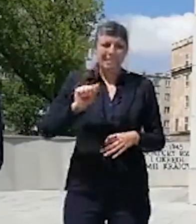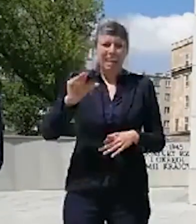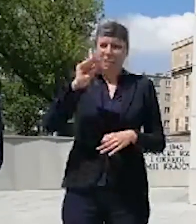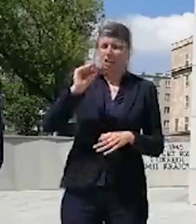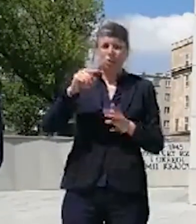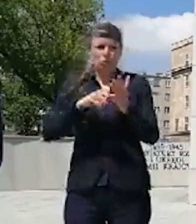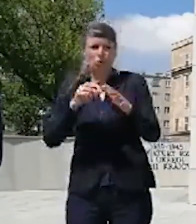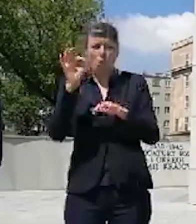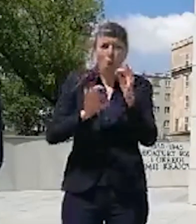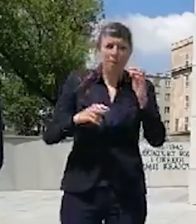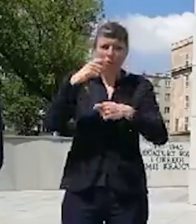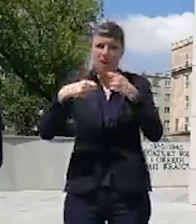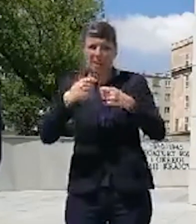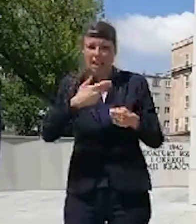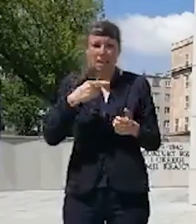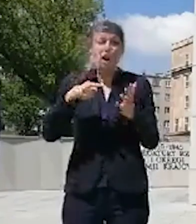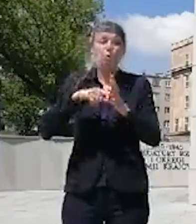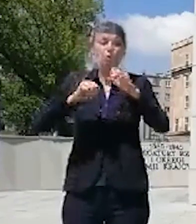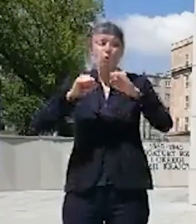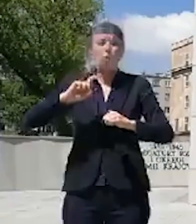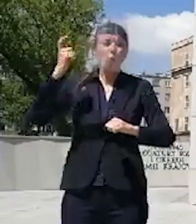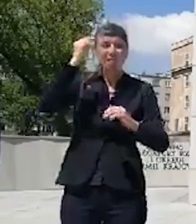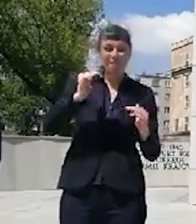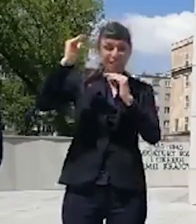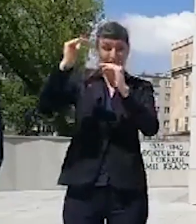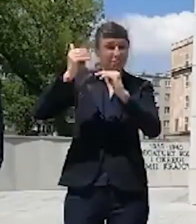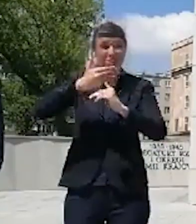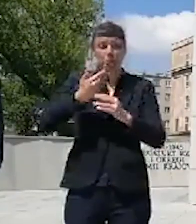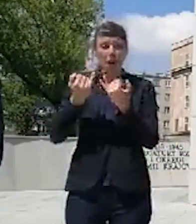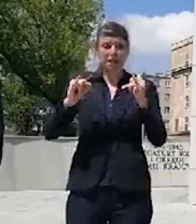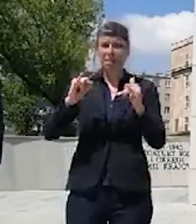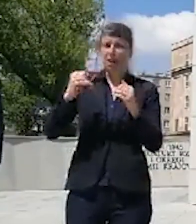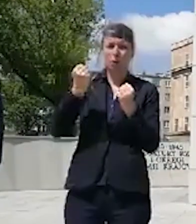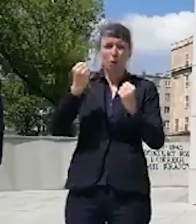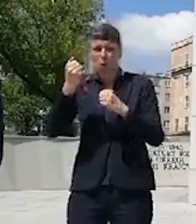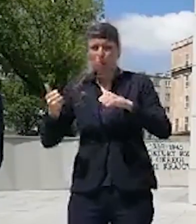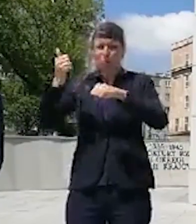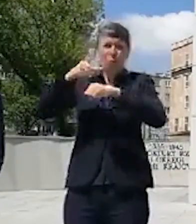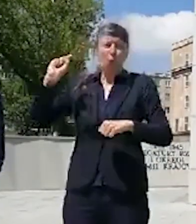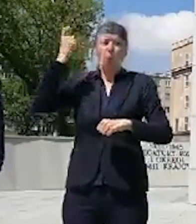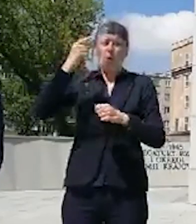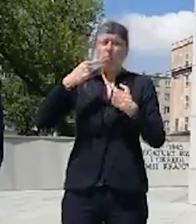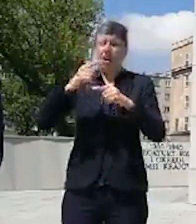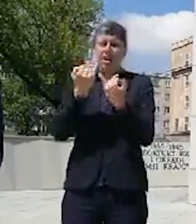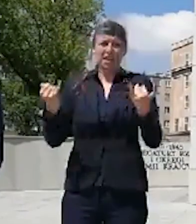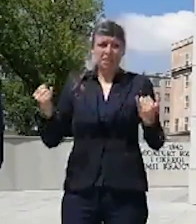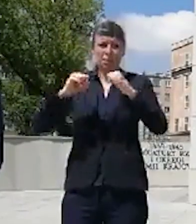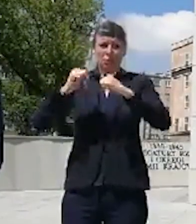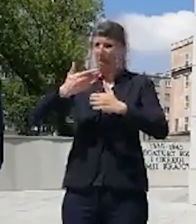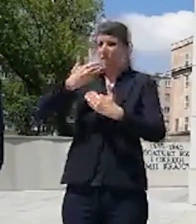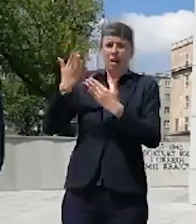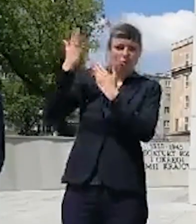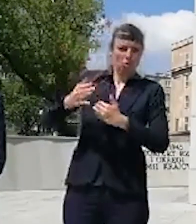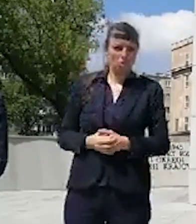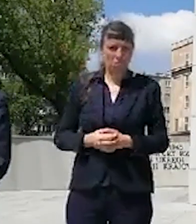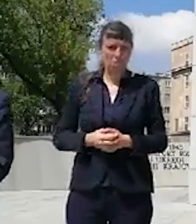nierozwiane, a mówimy o Sądzie Najwyższym. Nie ma wyższej instancji sądowniczej w Polsce. Musimy w związku z powyższym doprowadzić